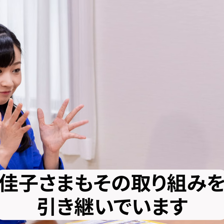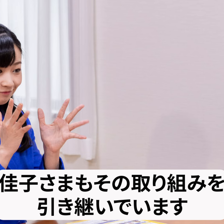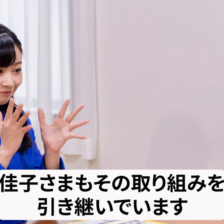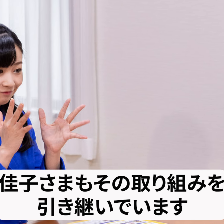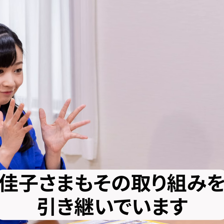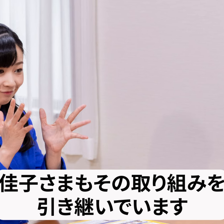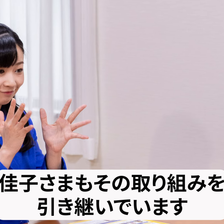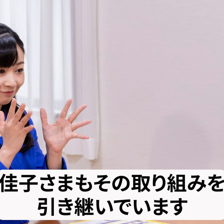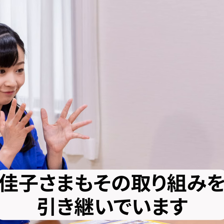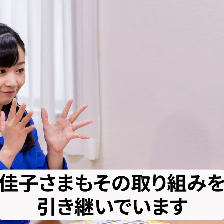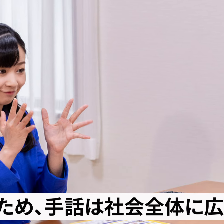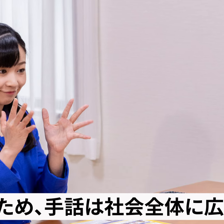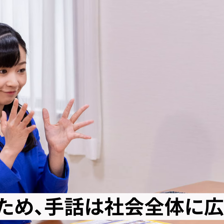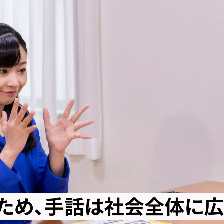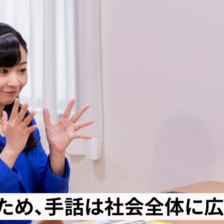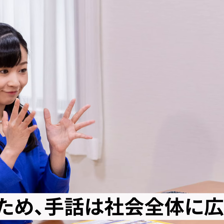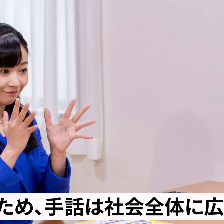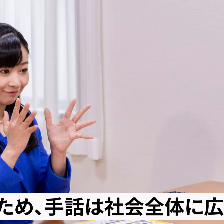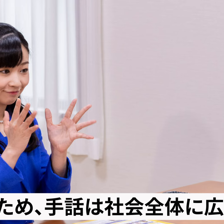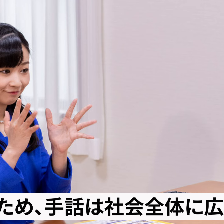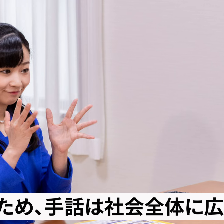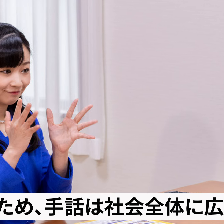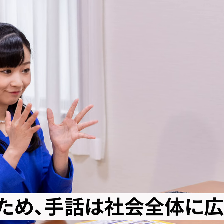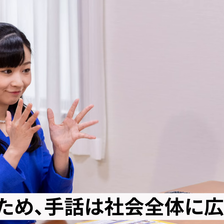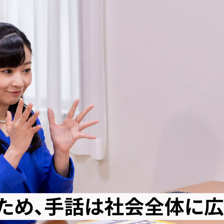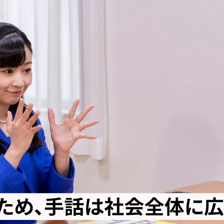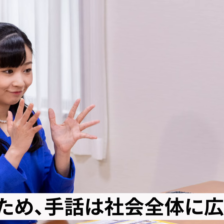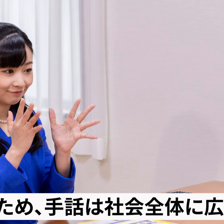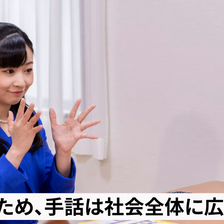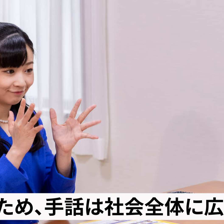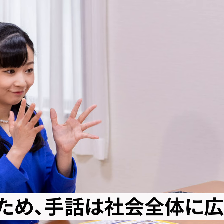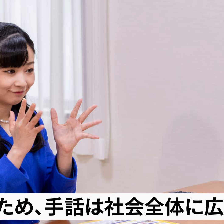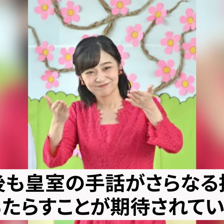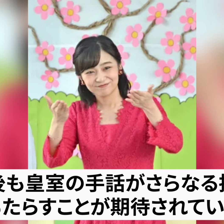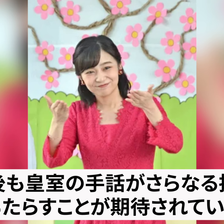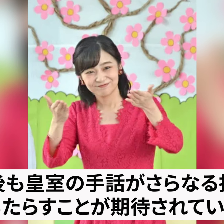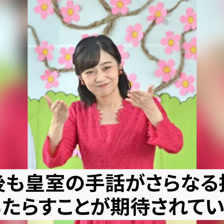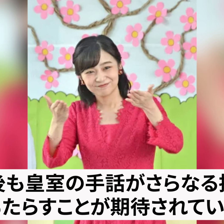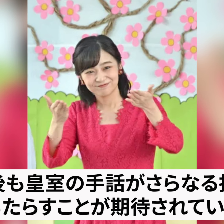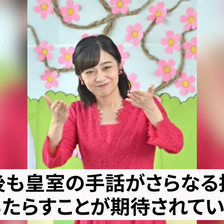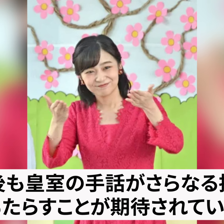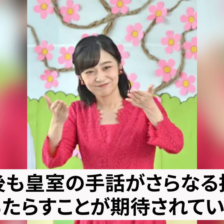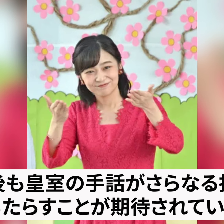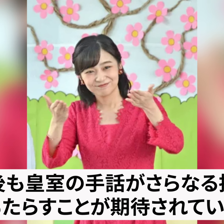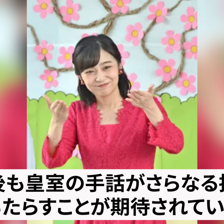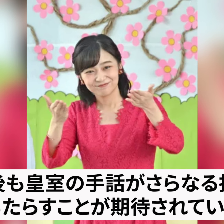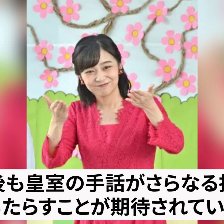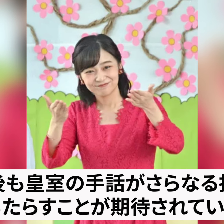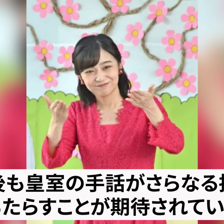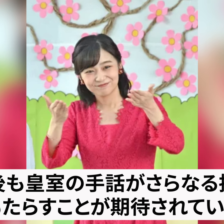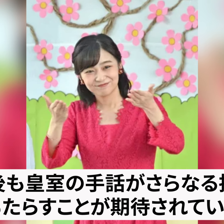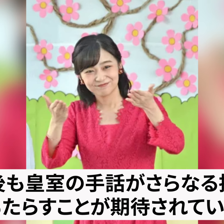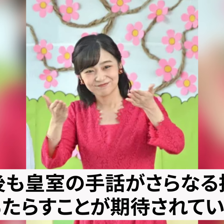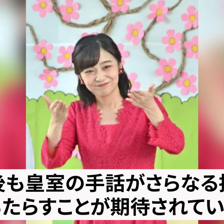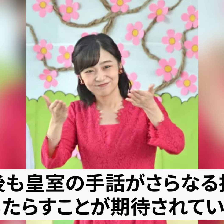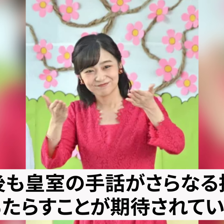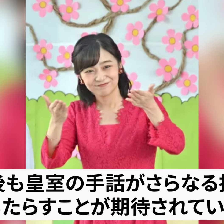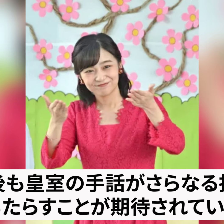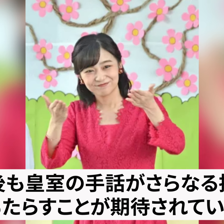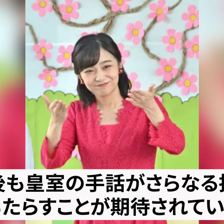います。そのため手話は社会全体に広まり、今後も皇室の手話がさらなる拡大をもたらすこと